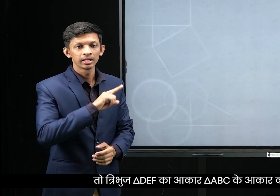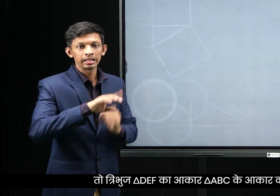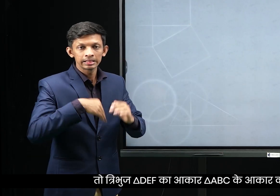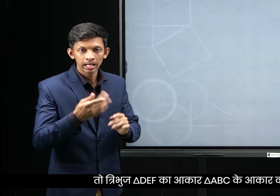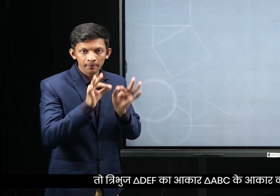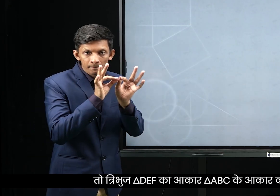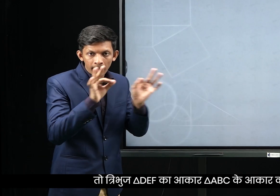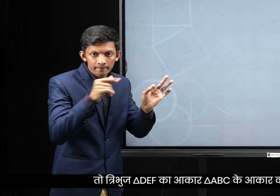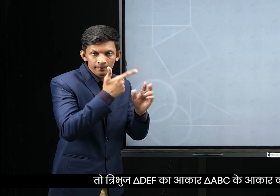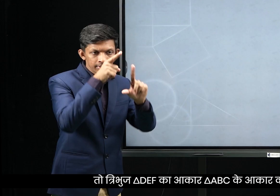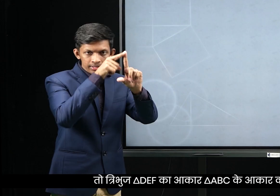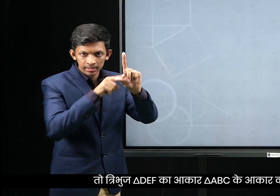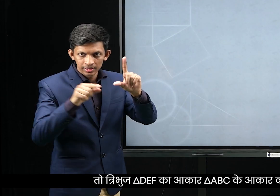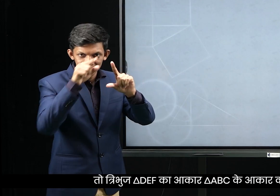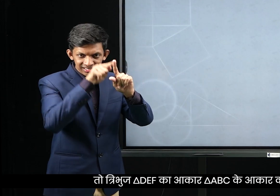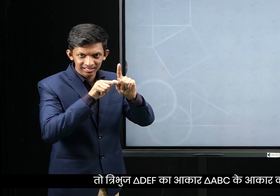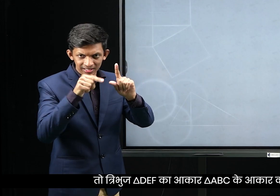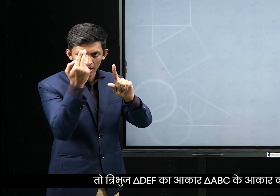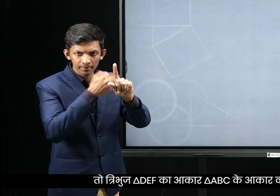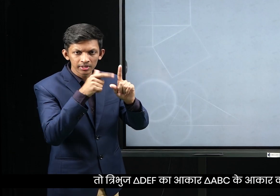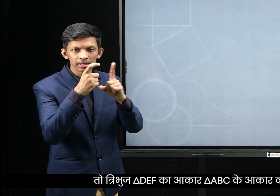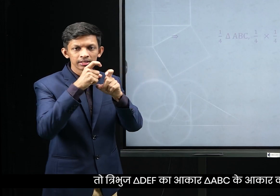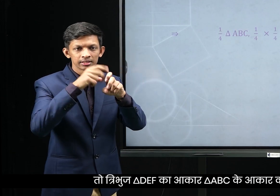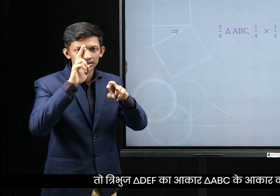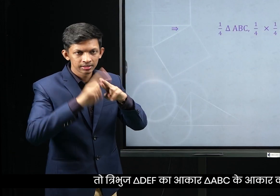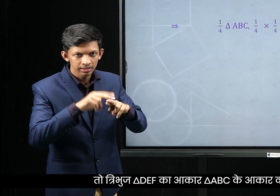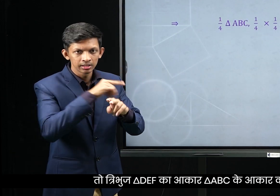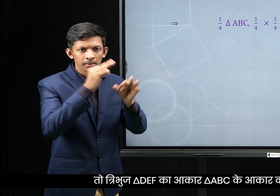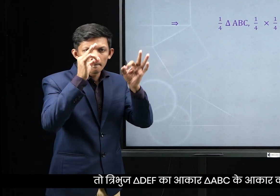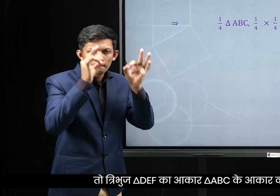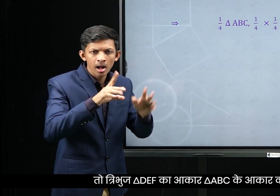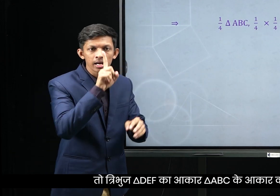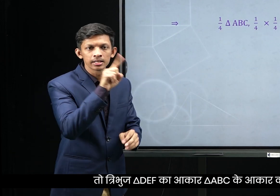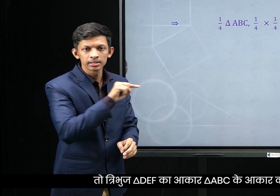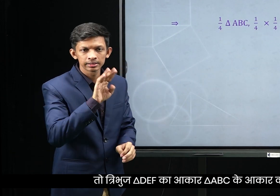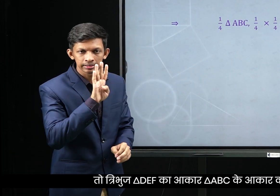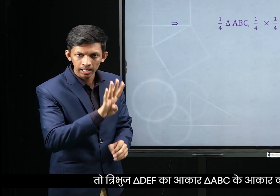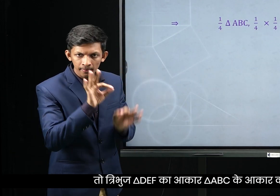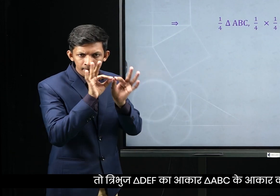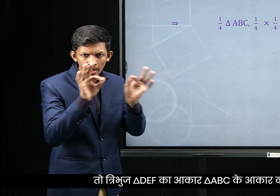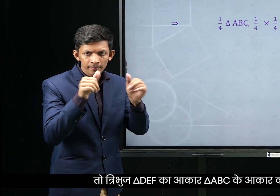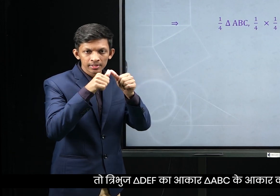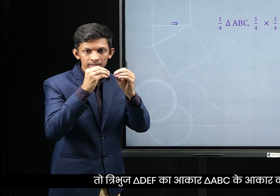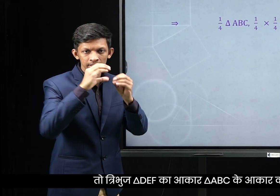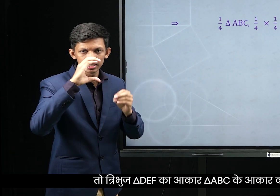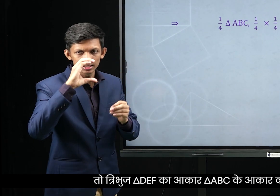तो त्रिभुज DEF का आकार त्रिभुज ABC के आकार का ठीक 1/4